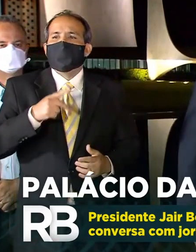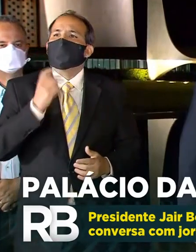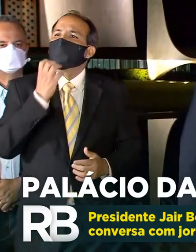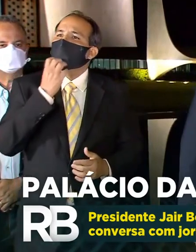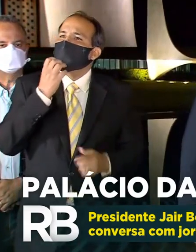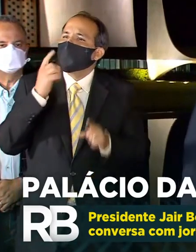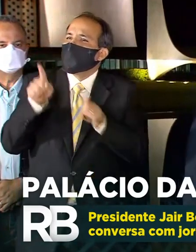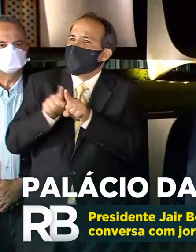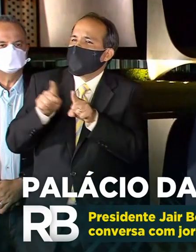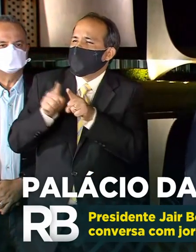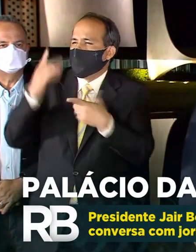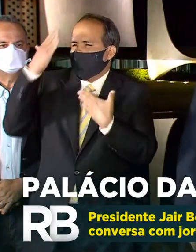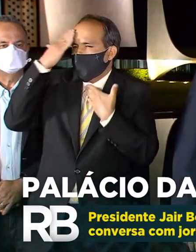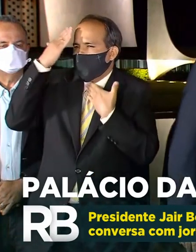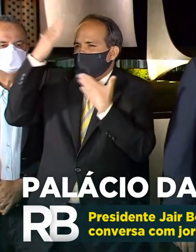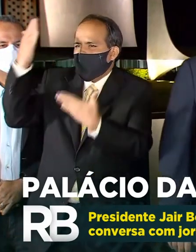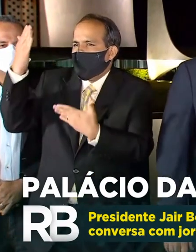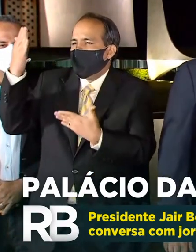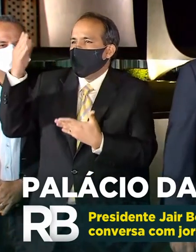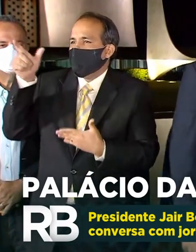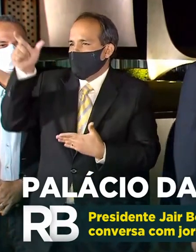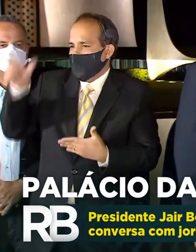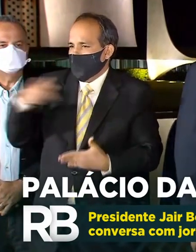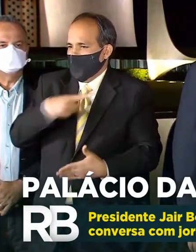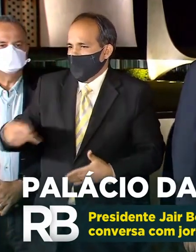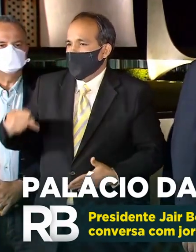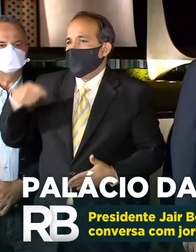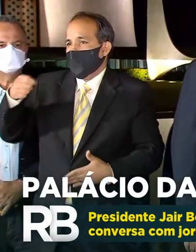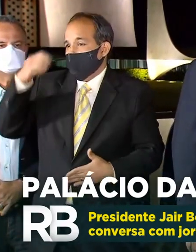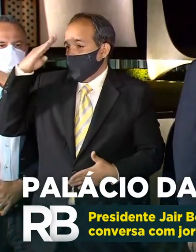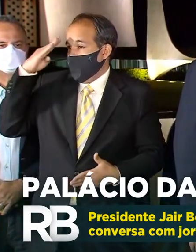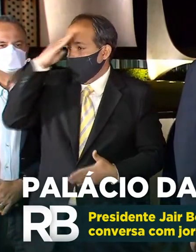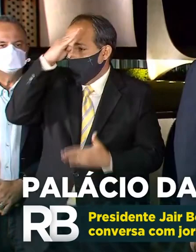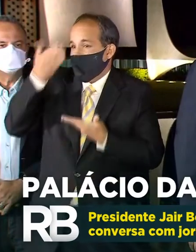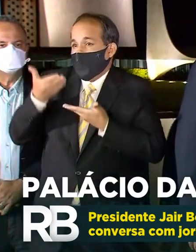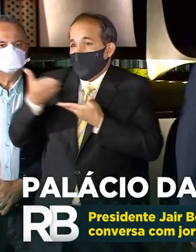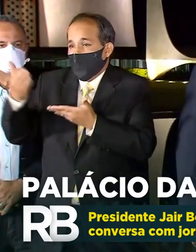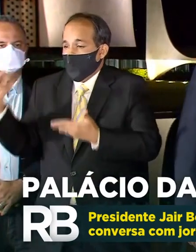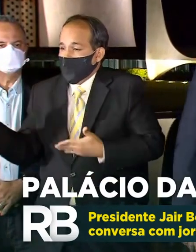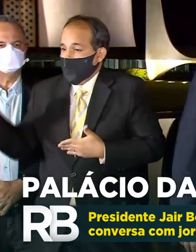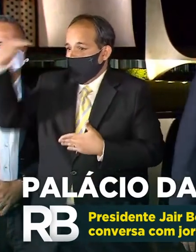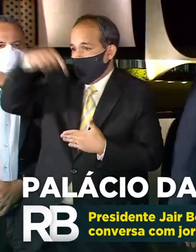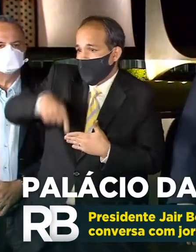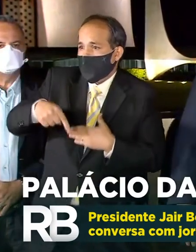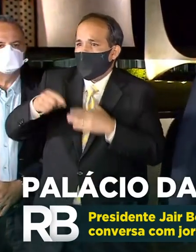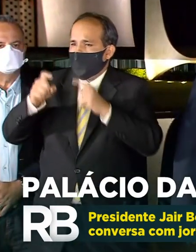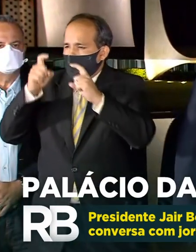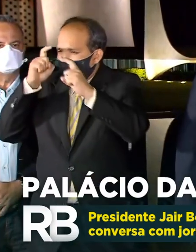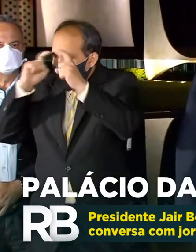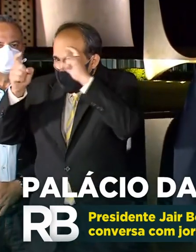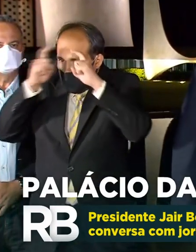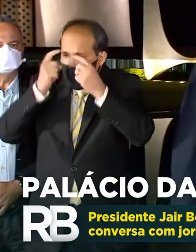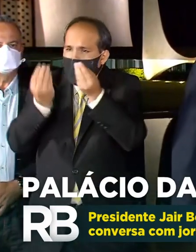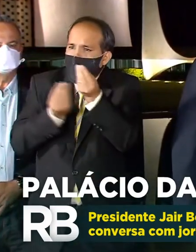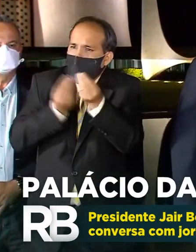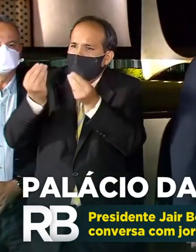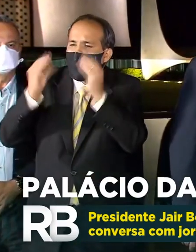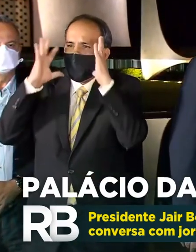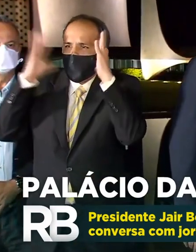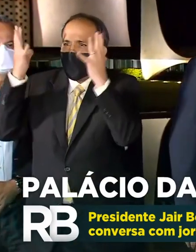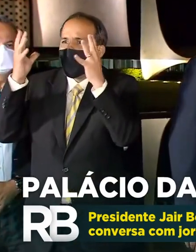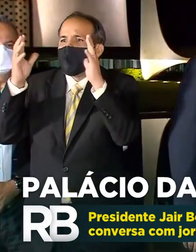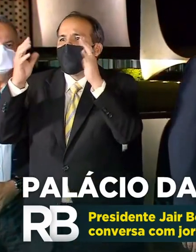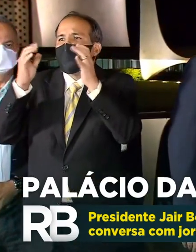agradecer o convite feito pelo presidente Bolsonaro para nivelar as informações da